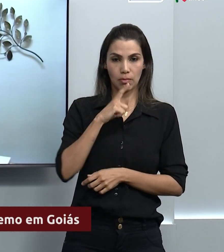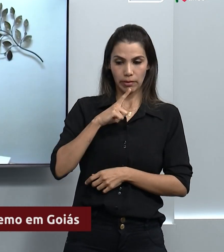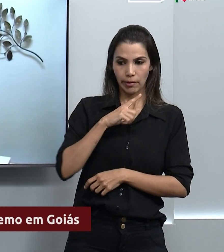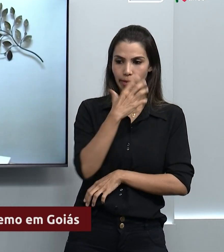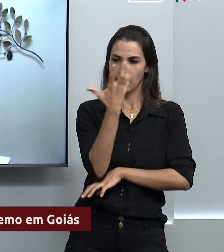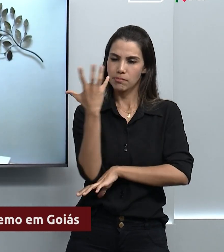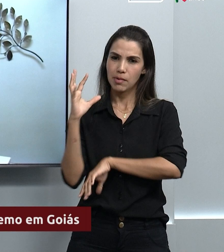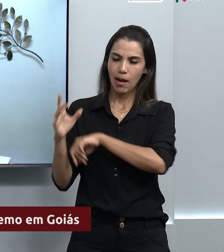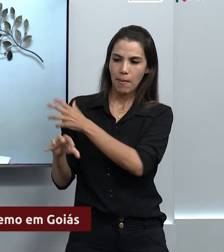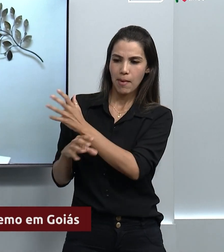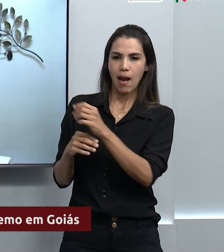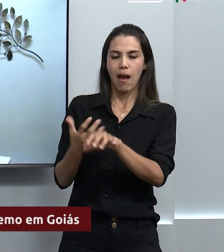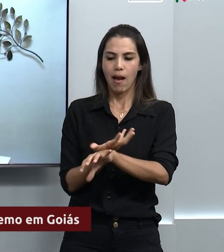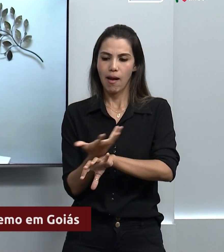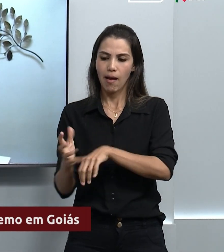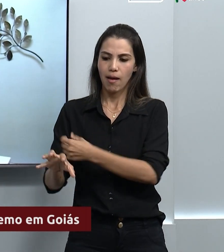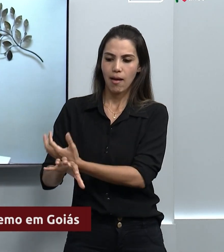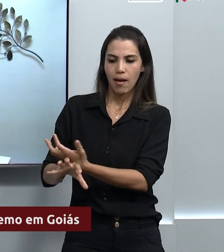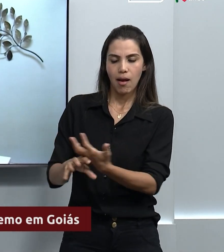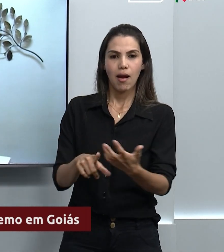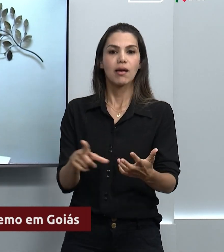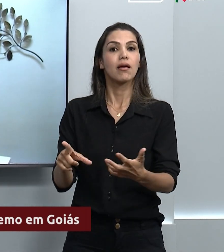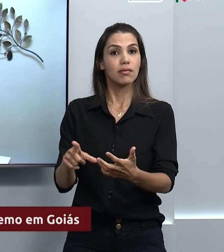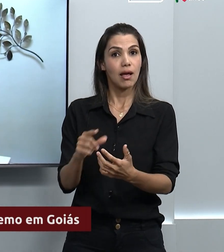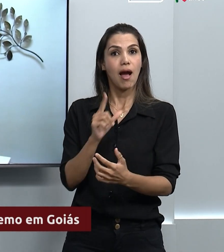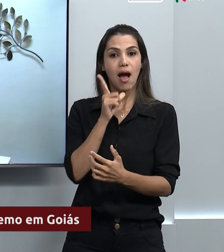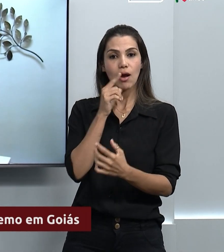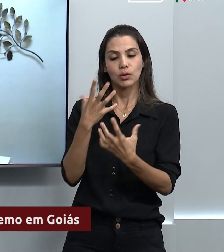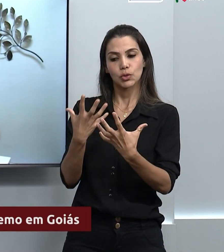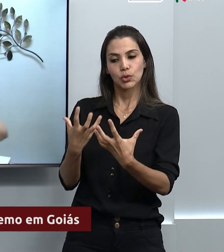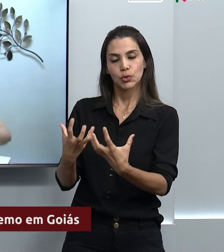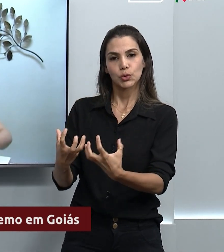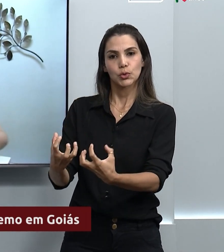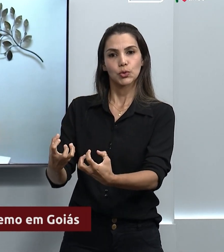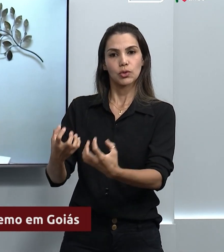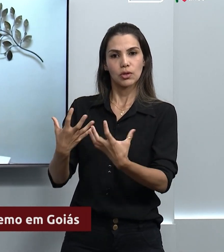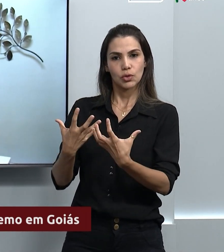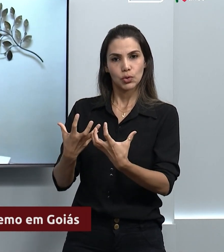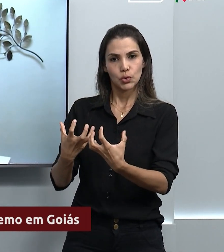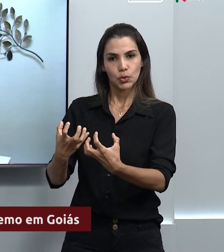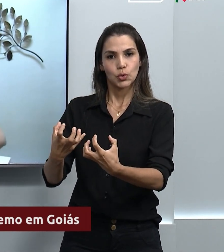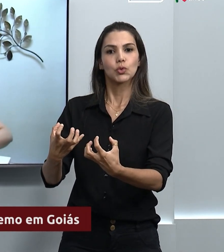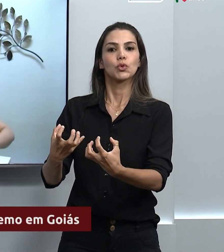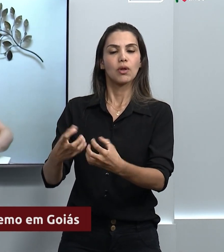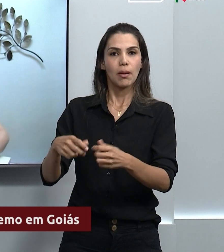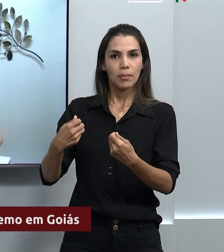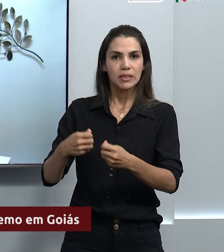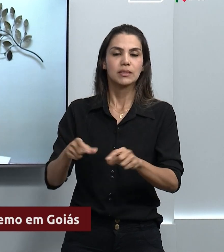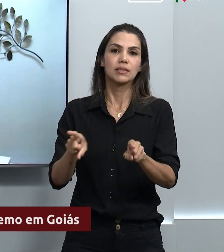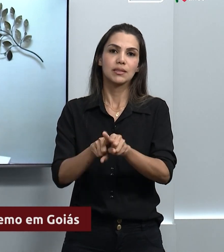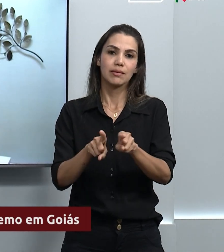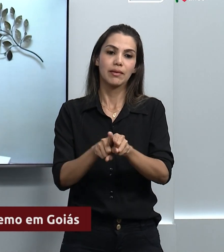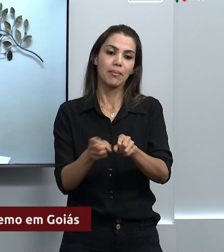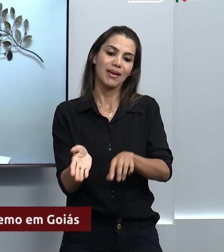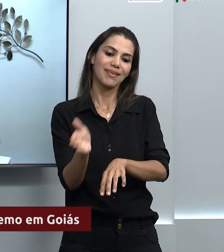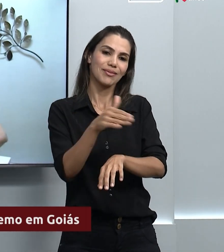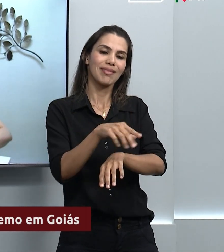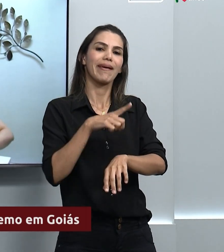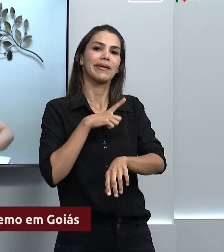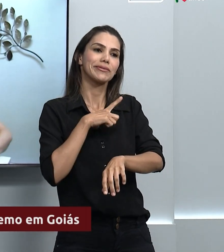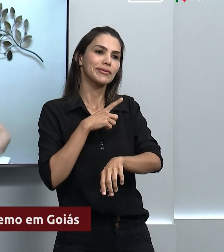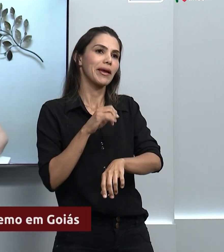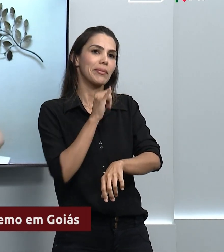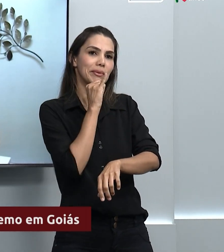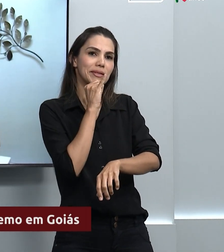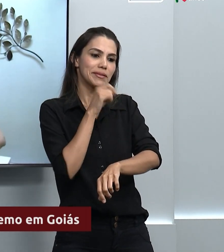coloco grama, essa água vai infiltrar, mas no entorno desse bosque eu coloco pistas de caminhada de concreto,